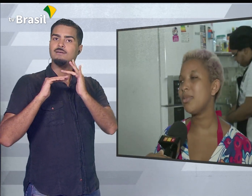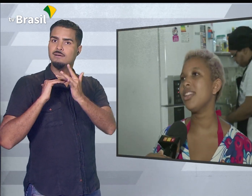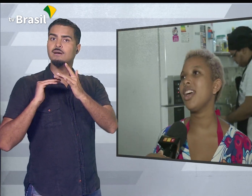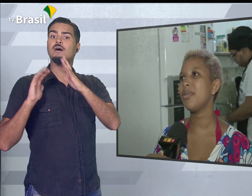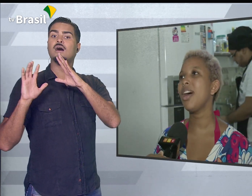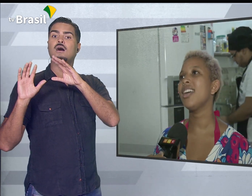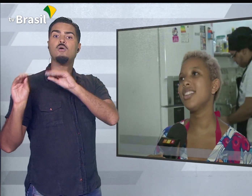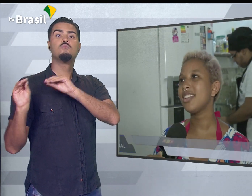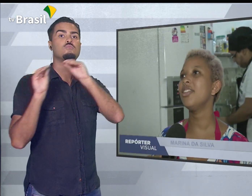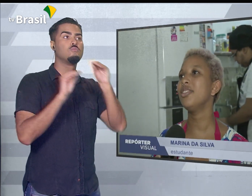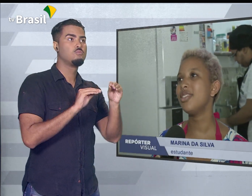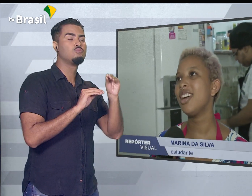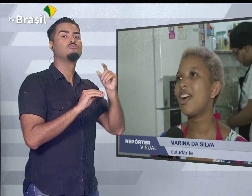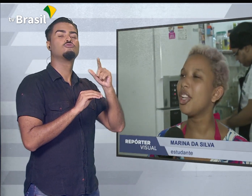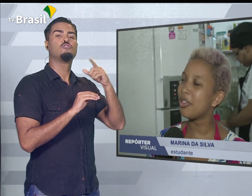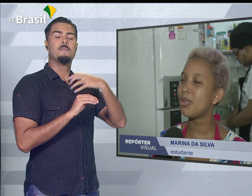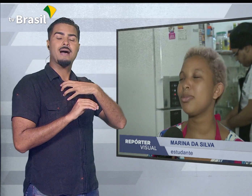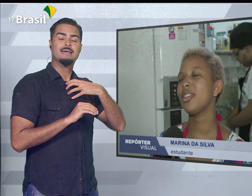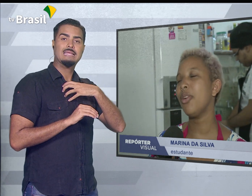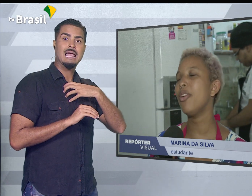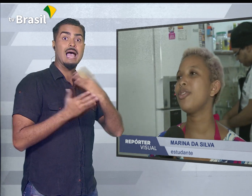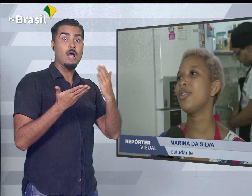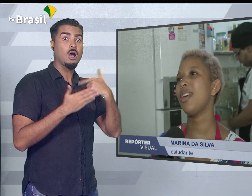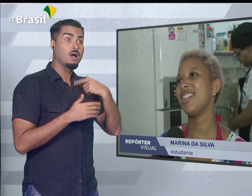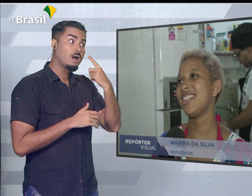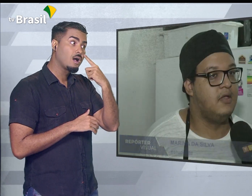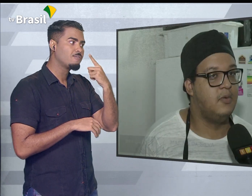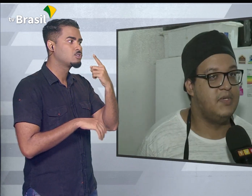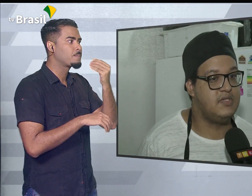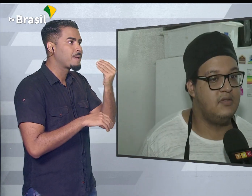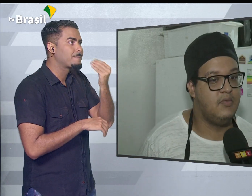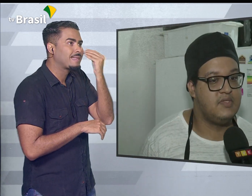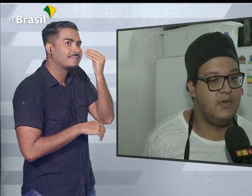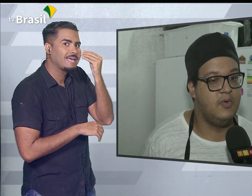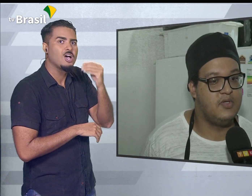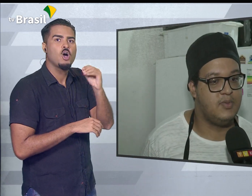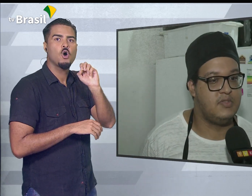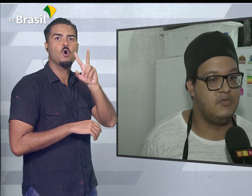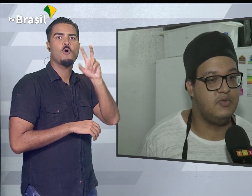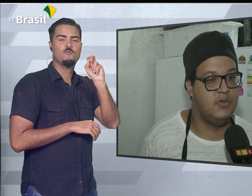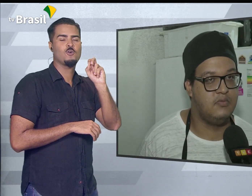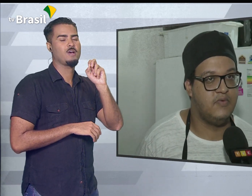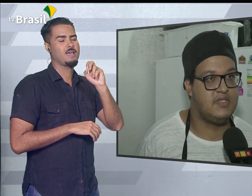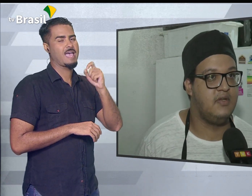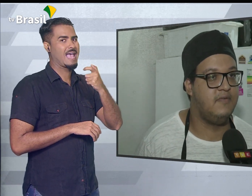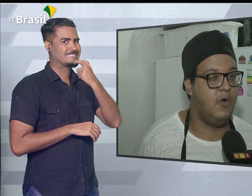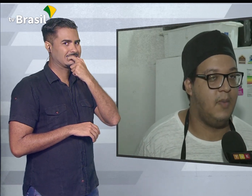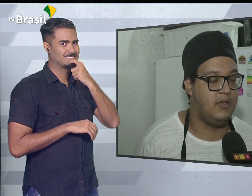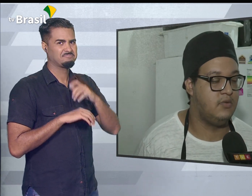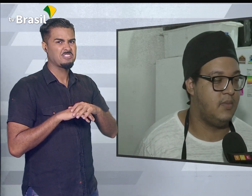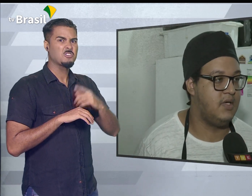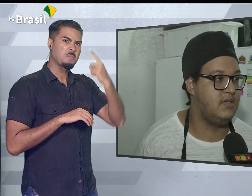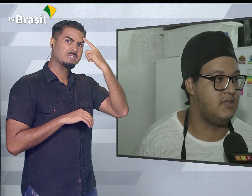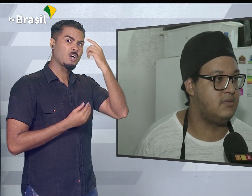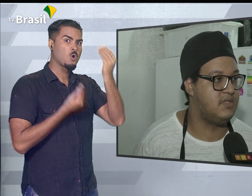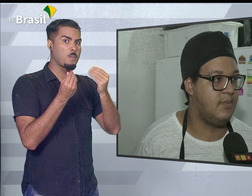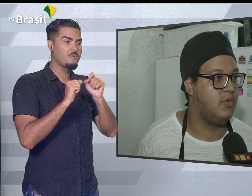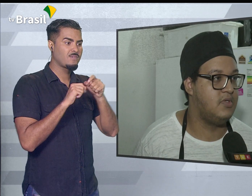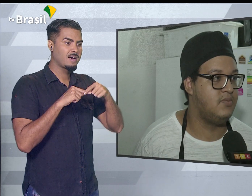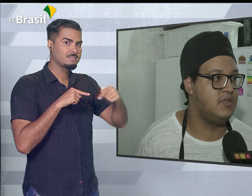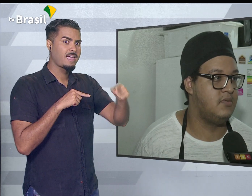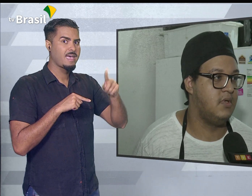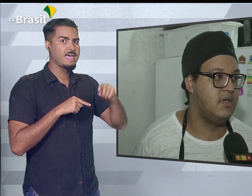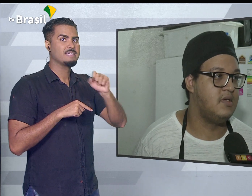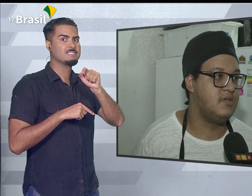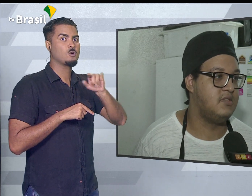muito experimentar a empada, então agora eu vou experimentar o ovo de empada. Eu estou pensando em alguns sabores para o São João, não vai ser nem formato, mas